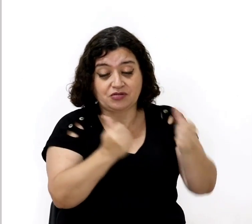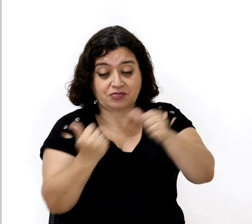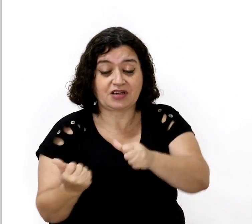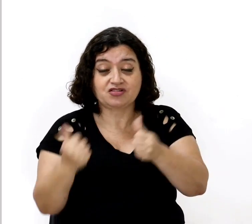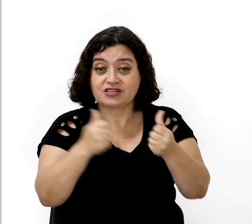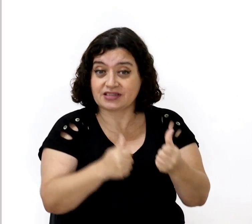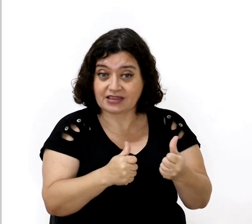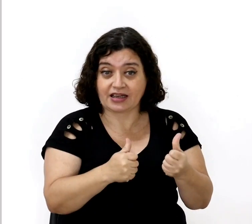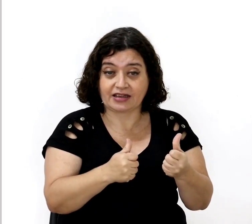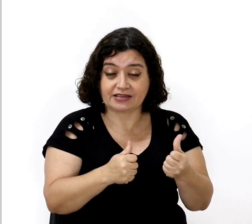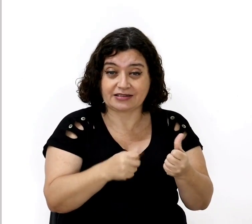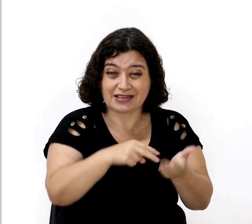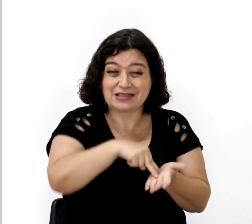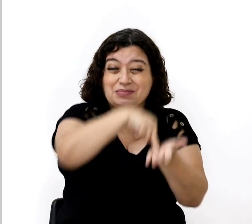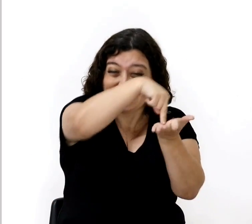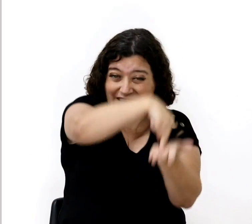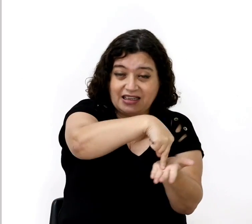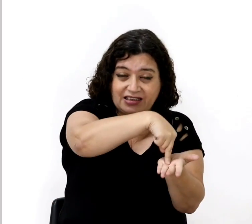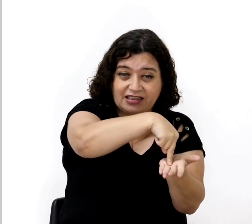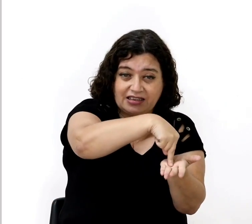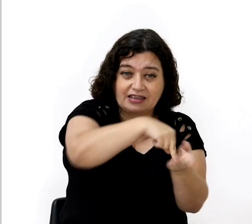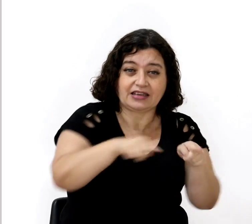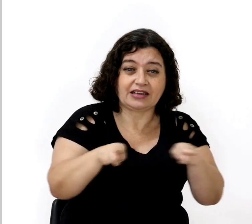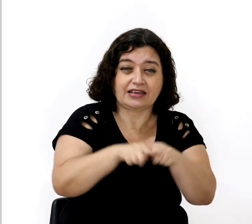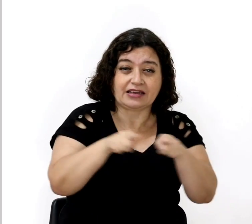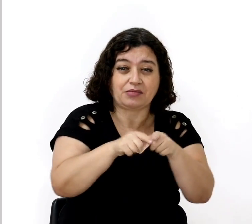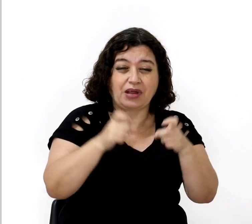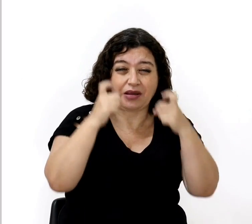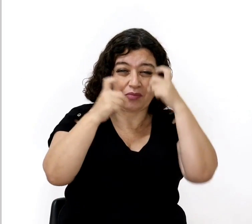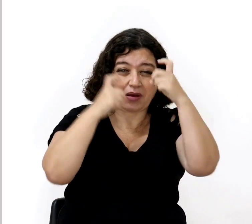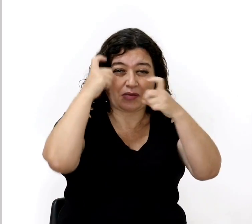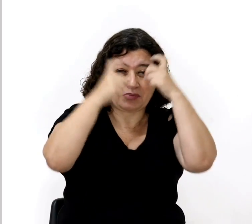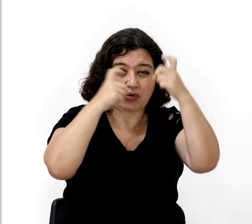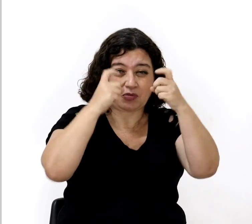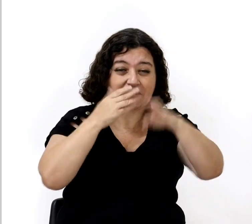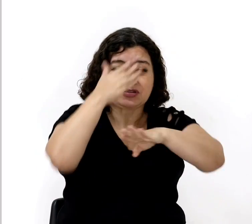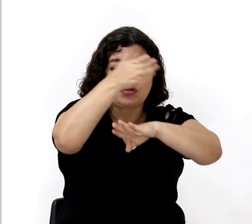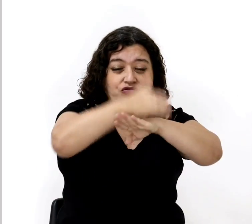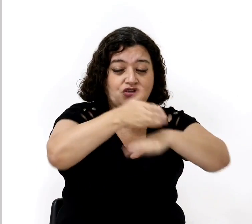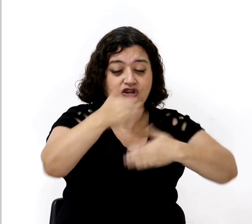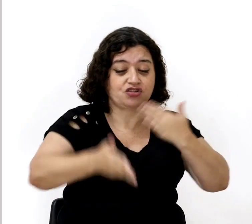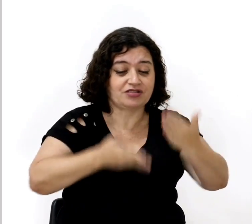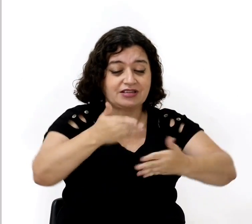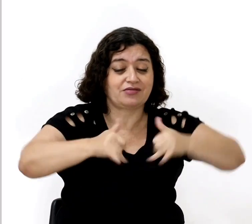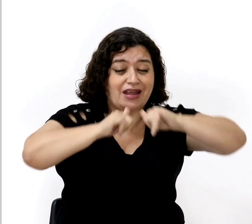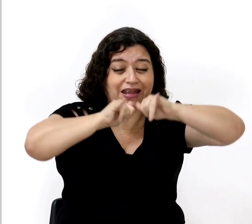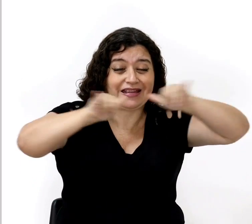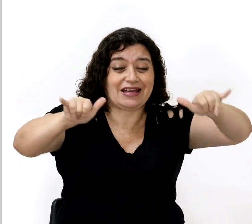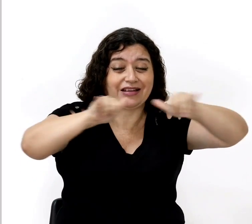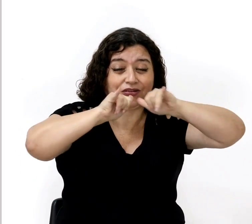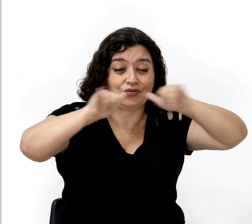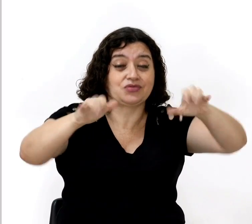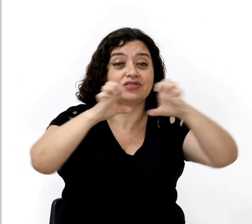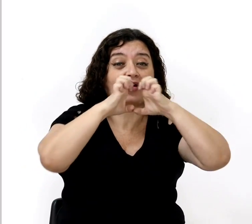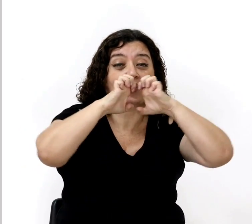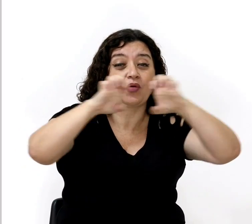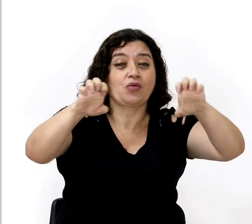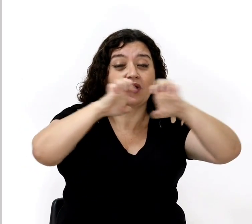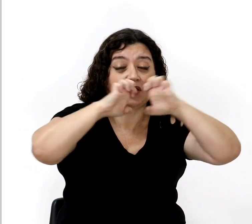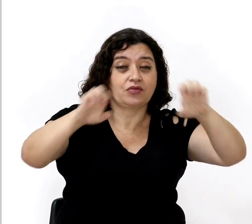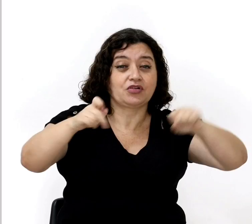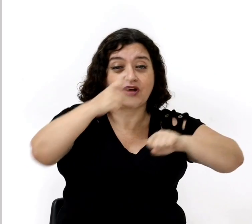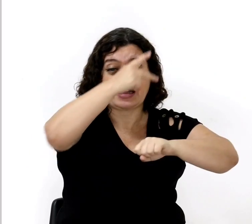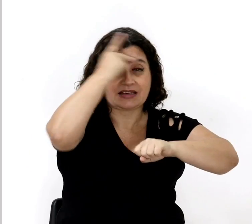batizados, e ao mesmo tempo uma preocupação externa, ou seja, de servir e anunciar o